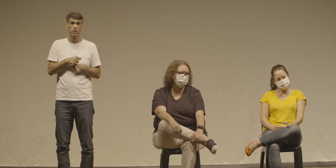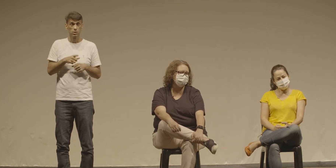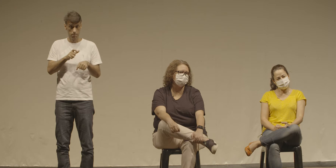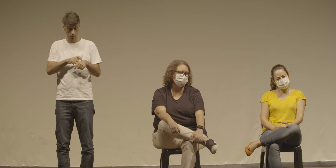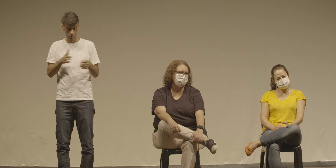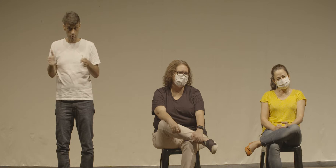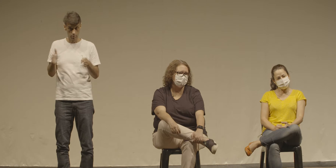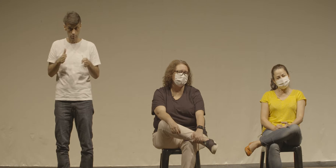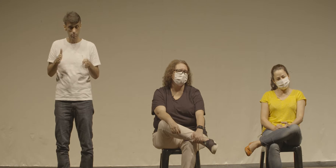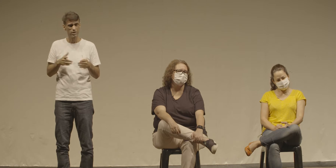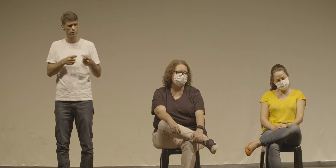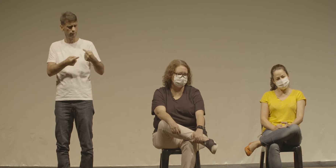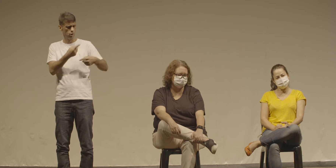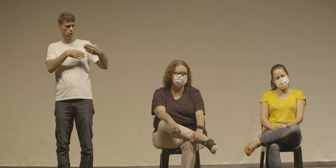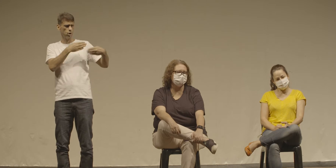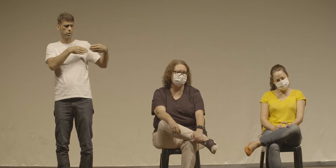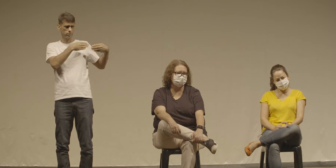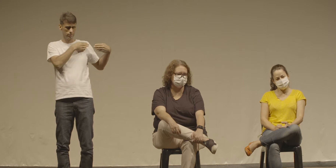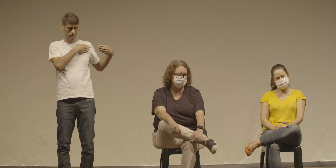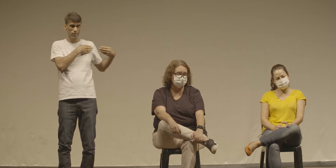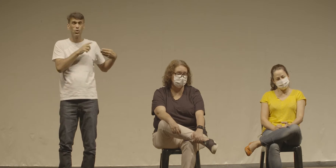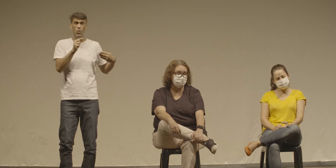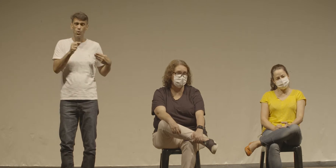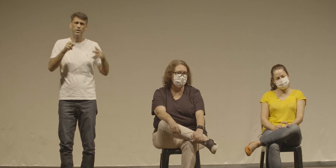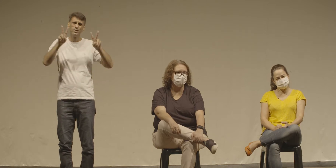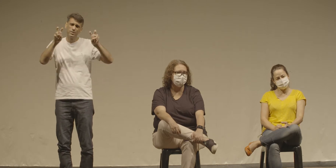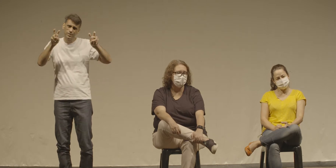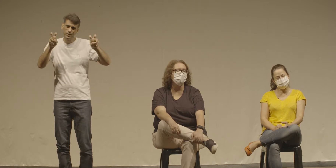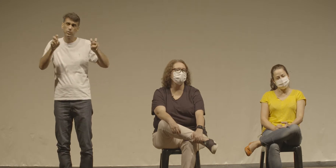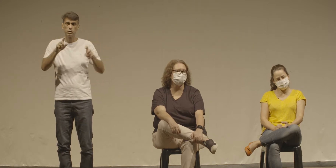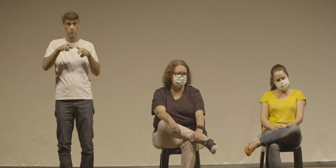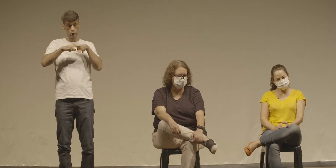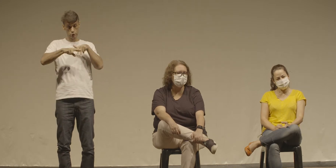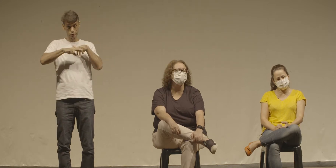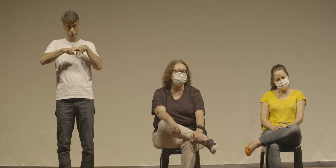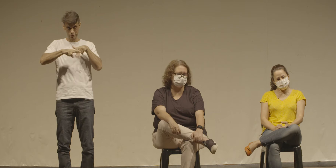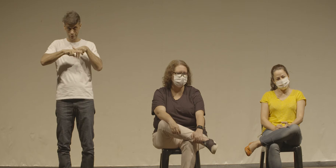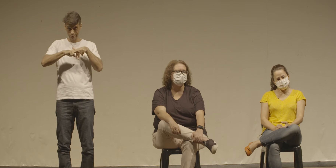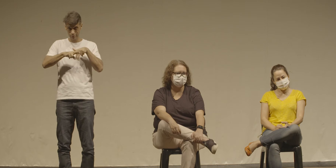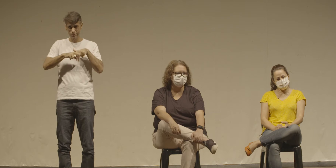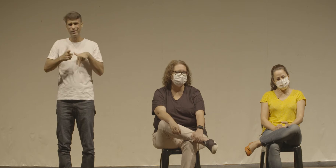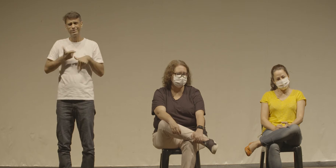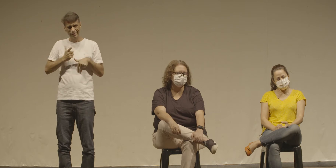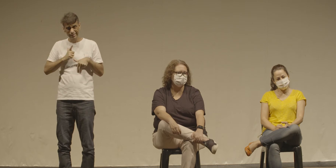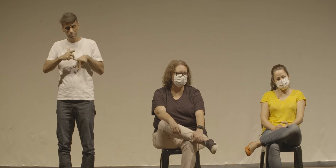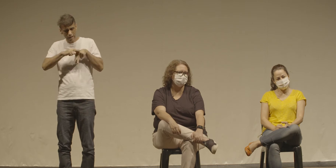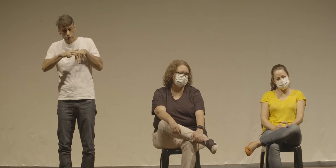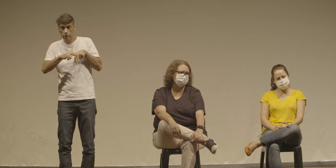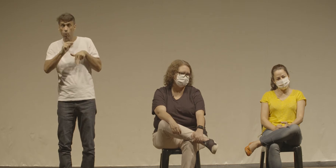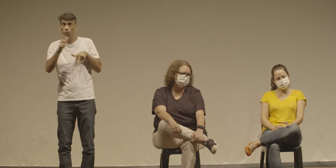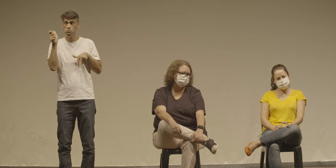um momento de retrocesso, né? Principalmente com relação às questões de gênero, preconceito com as questões de gênero, né? A mulher está tendo